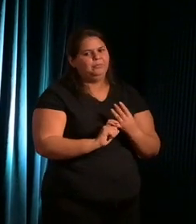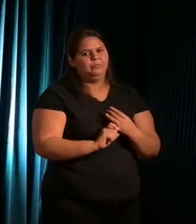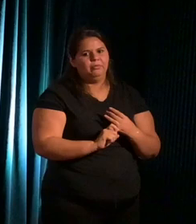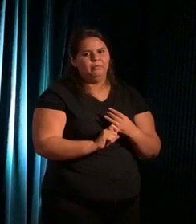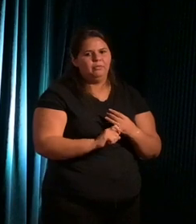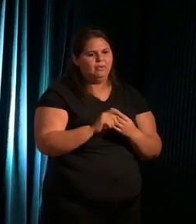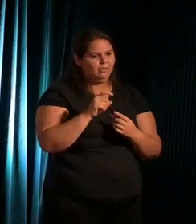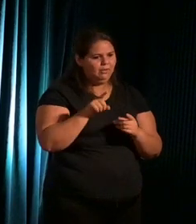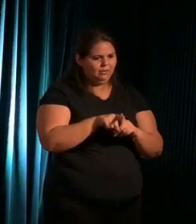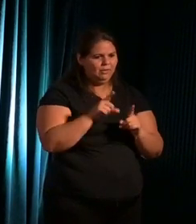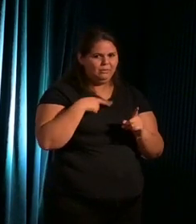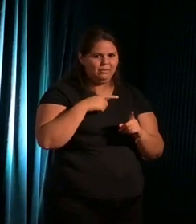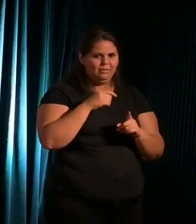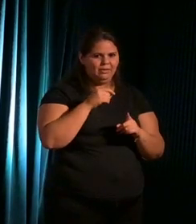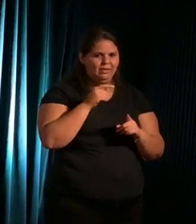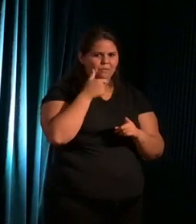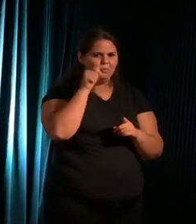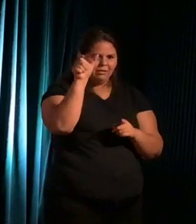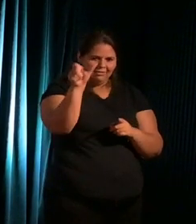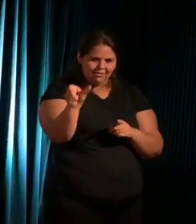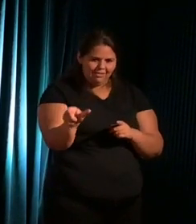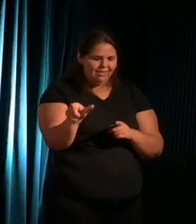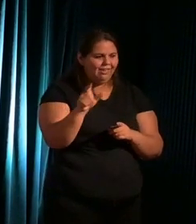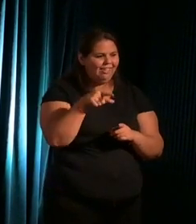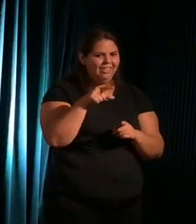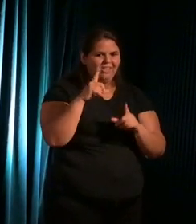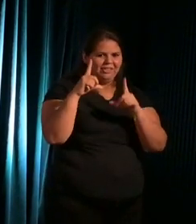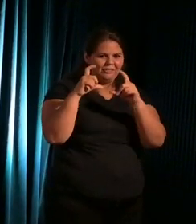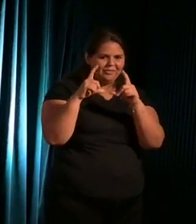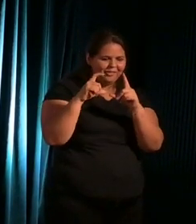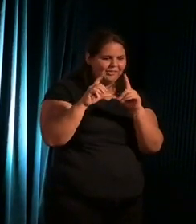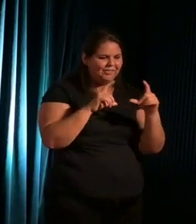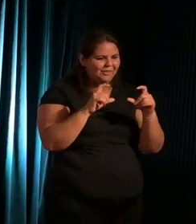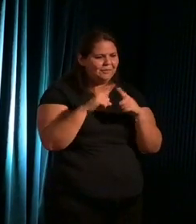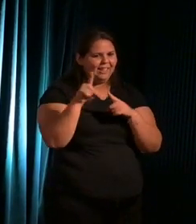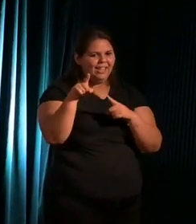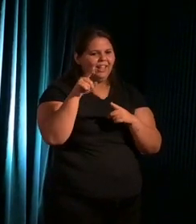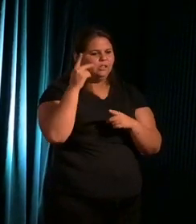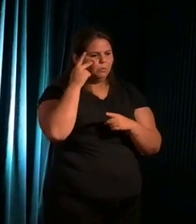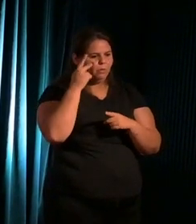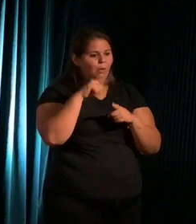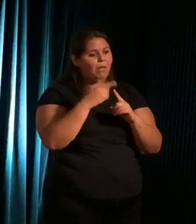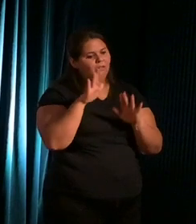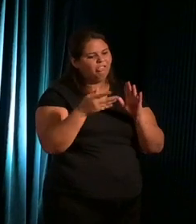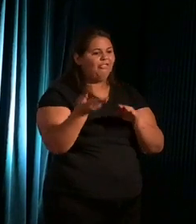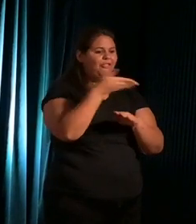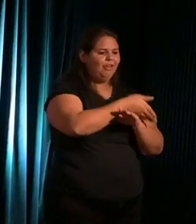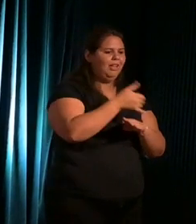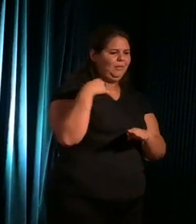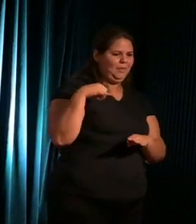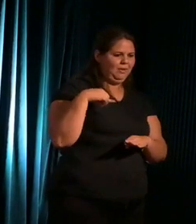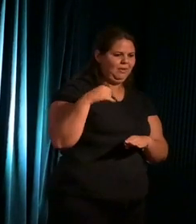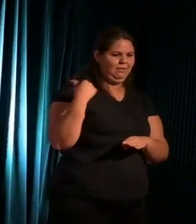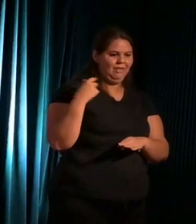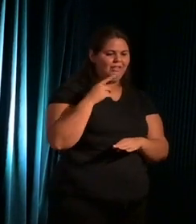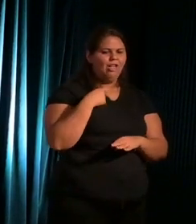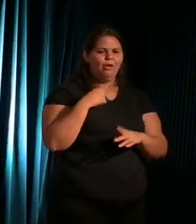eu vou fotografar a Renata, ela é de São Paulo, mas ela vai de vez em quando ao Rio, e eu já disse, Renata, vou fotografar você.